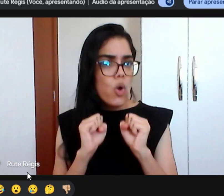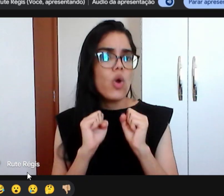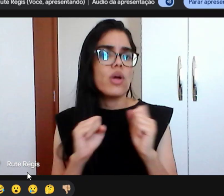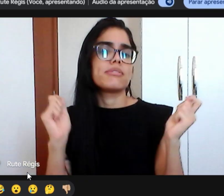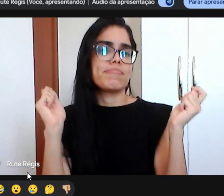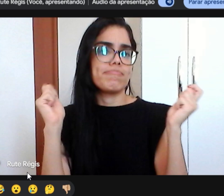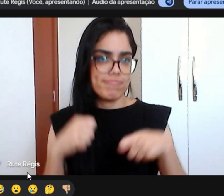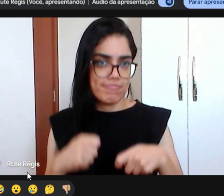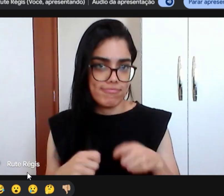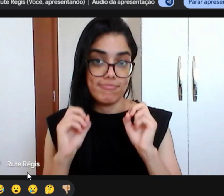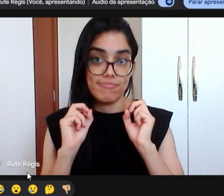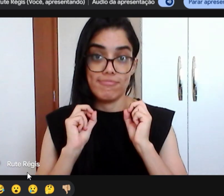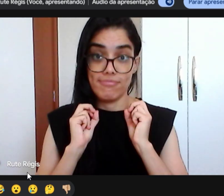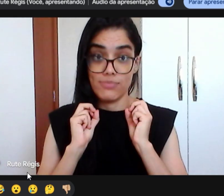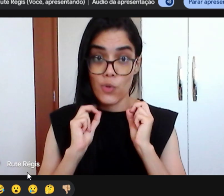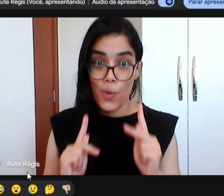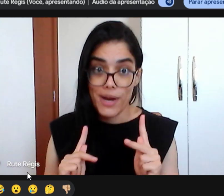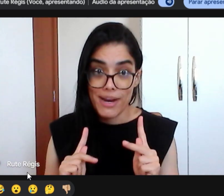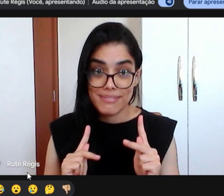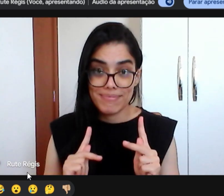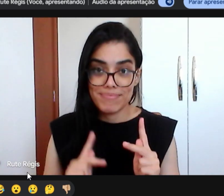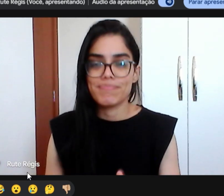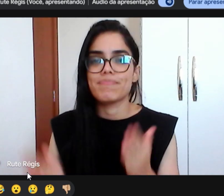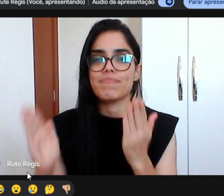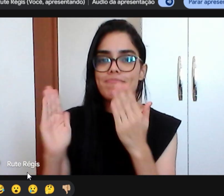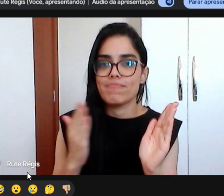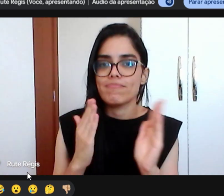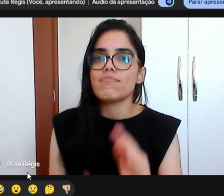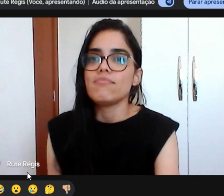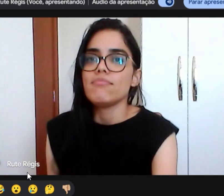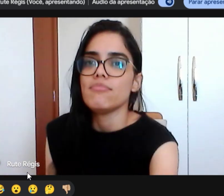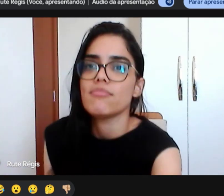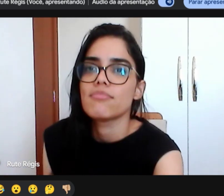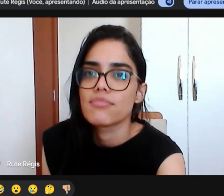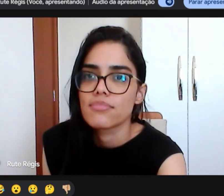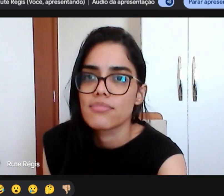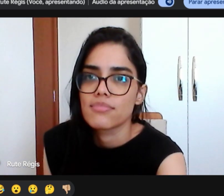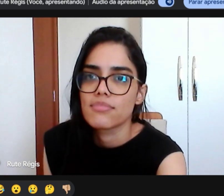problema, certo? Ok?